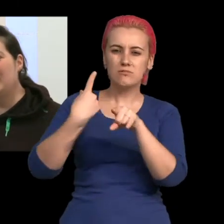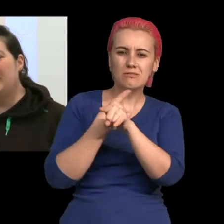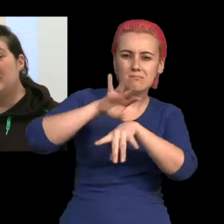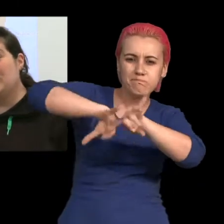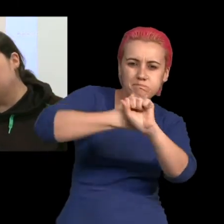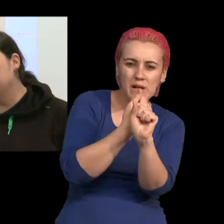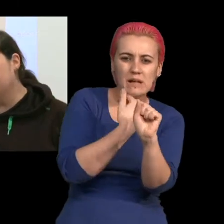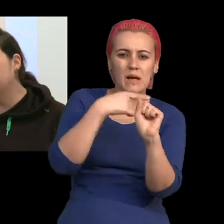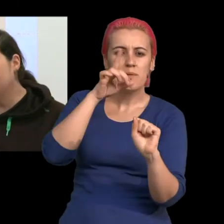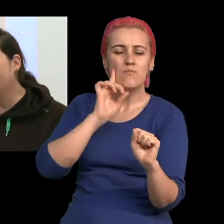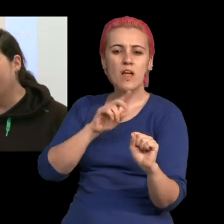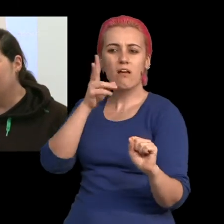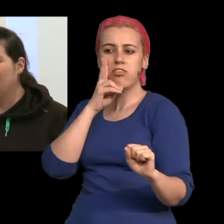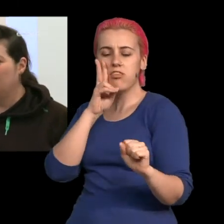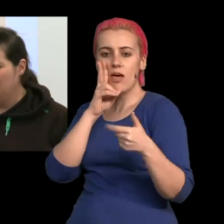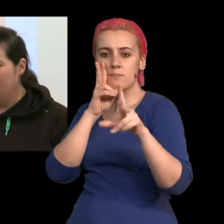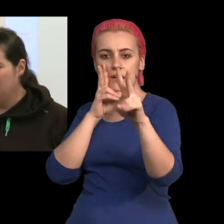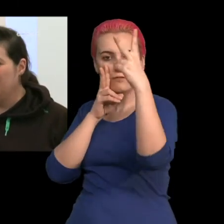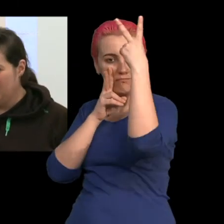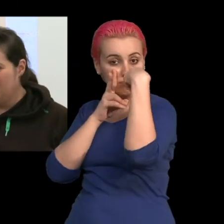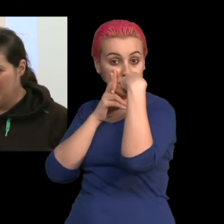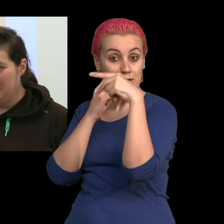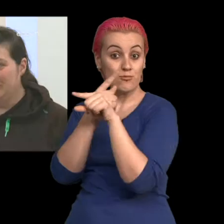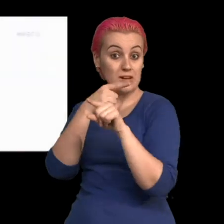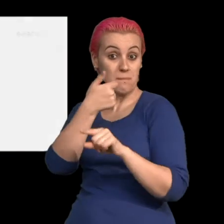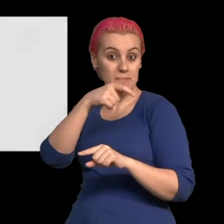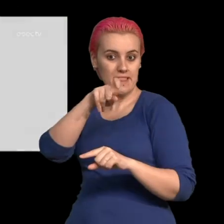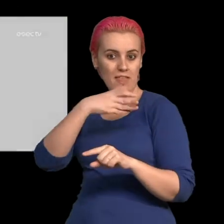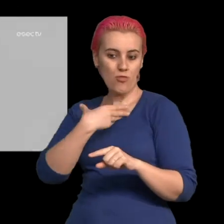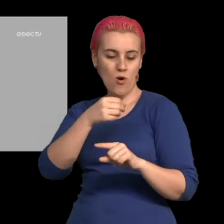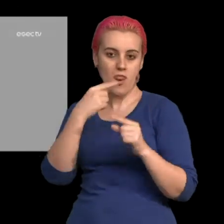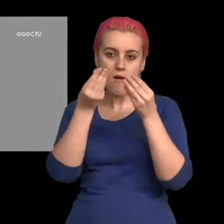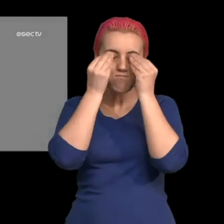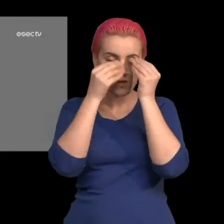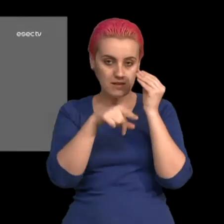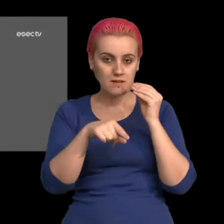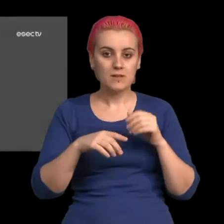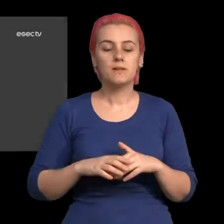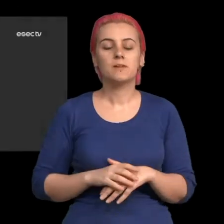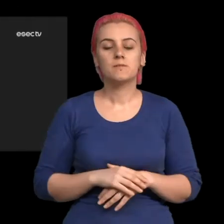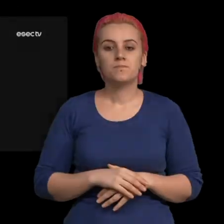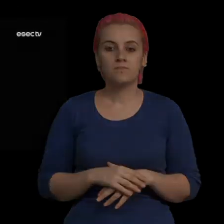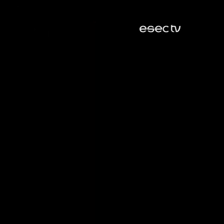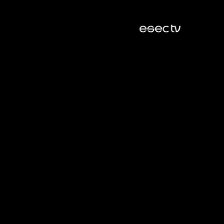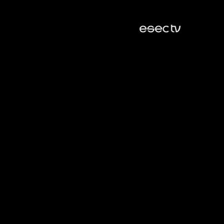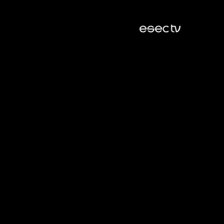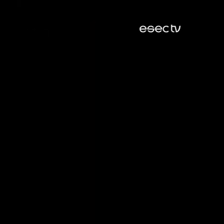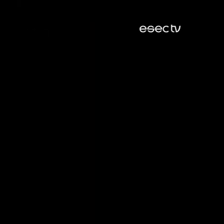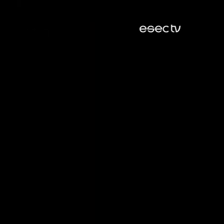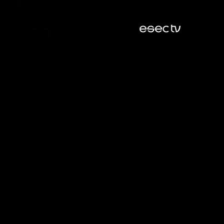assiste, estando temporariamente cega, porque esse era o efeito imediato da Belladonna. Espadas giram no ar.